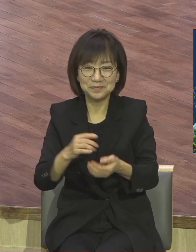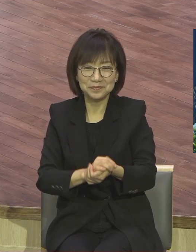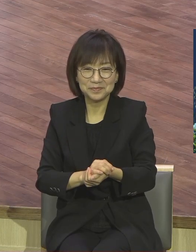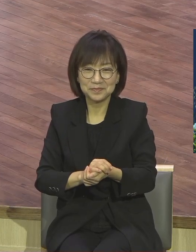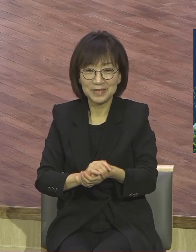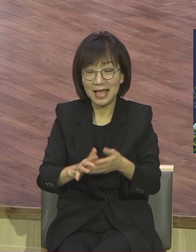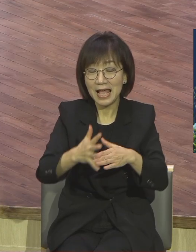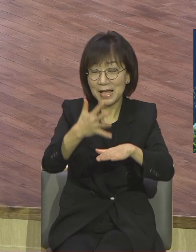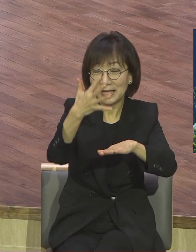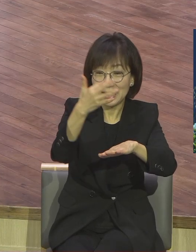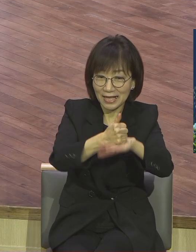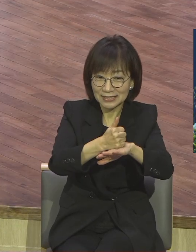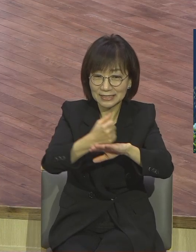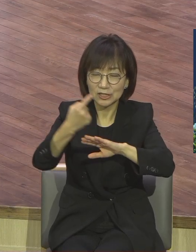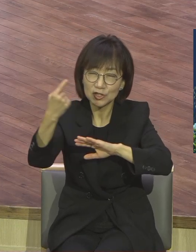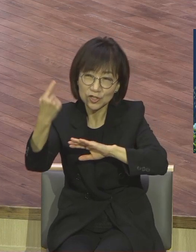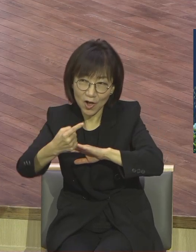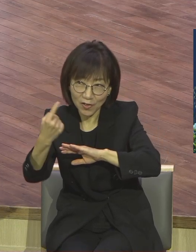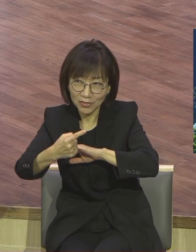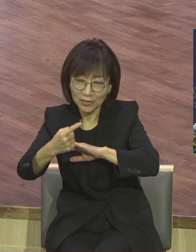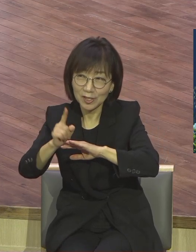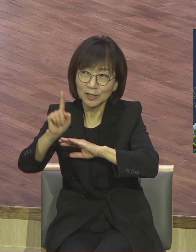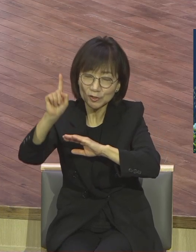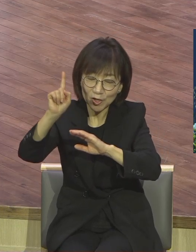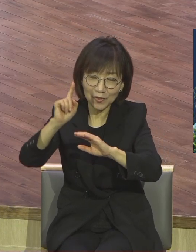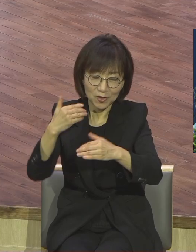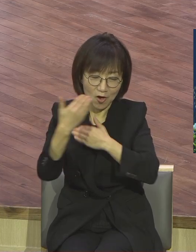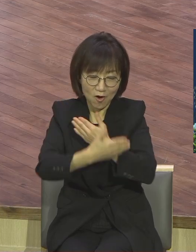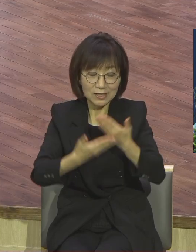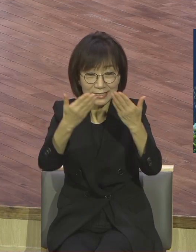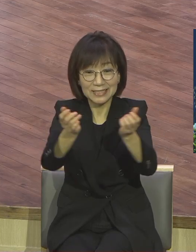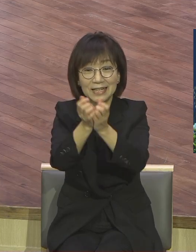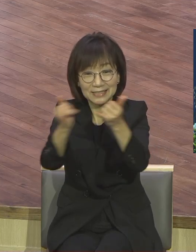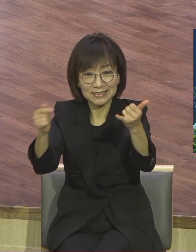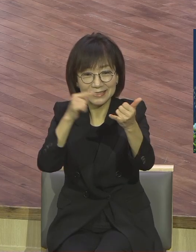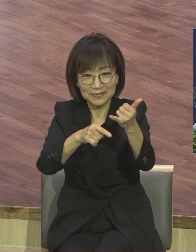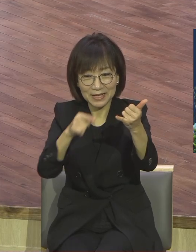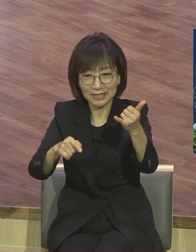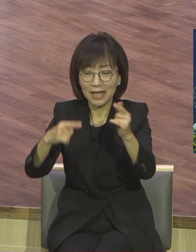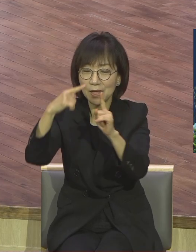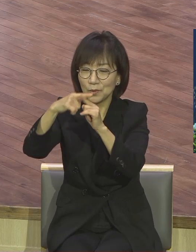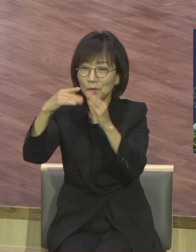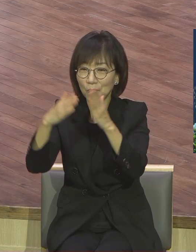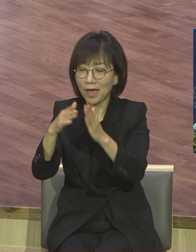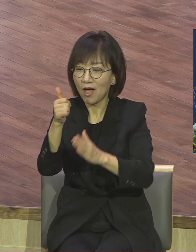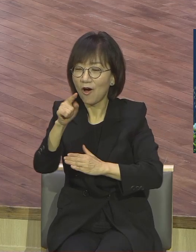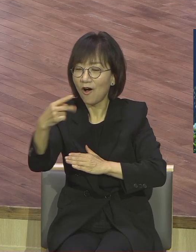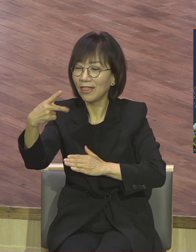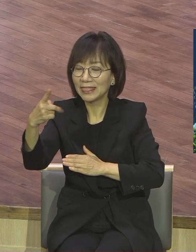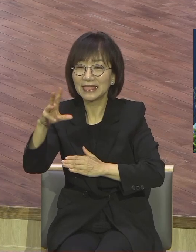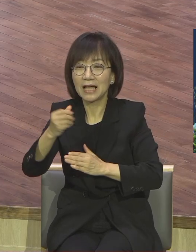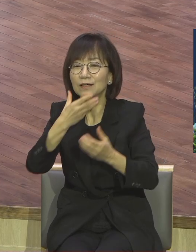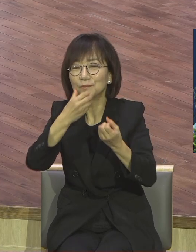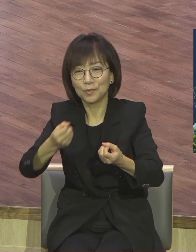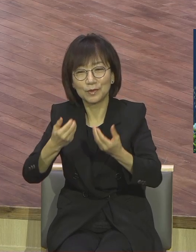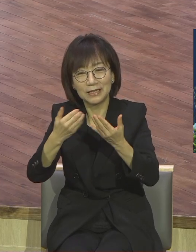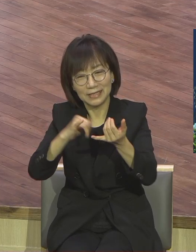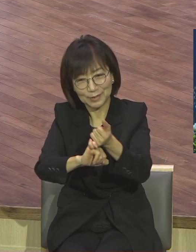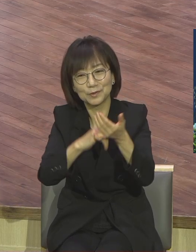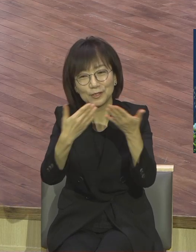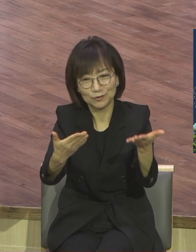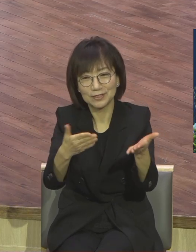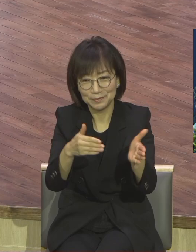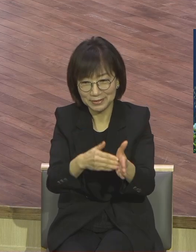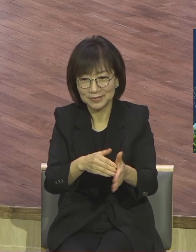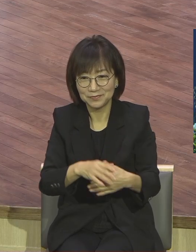천 헌신자에게 헌당 경제 회복을 약속하셨습니다. 오늘부터